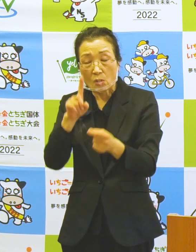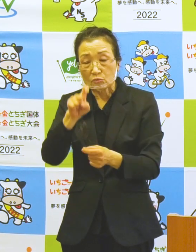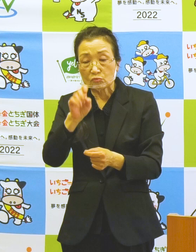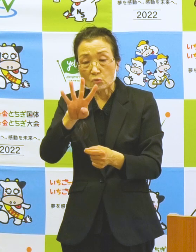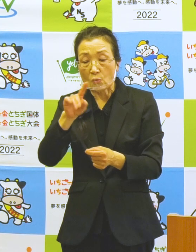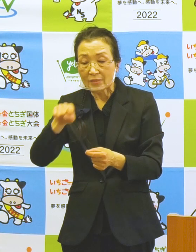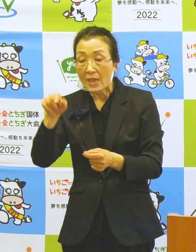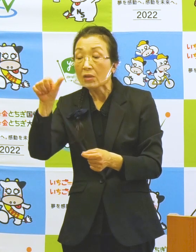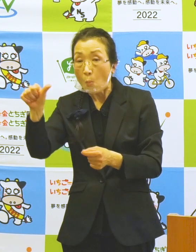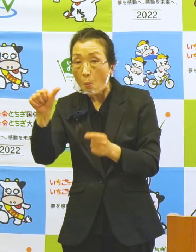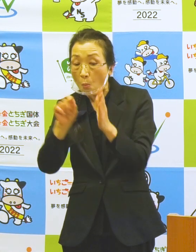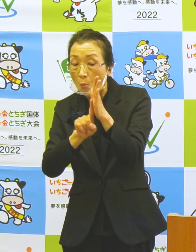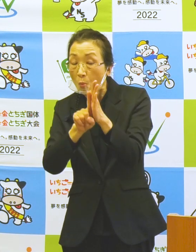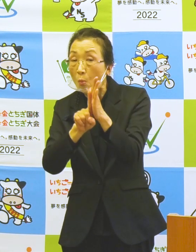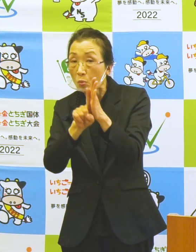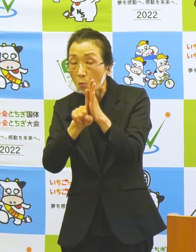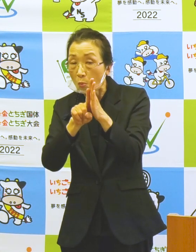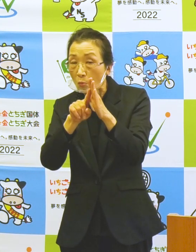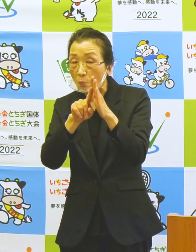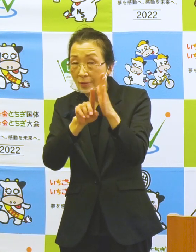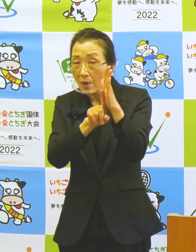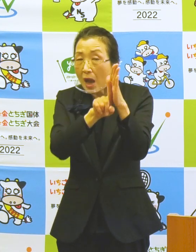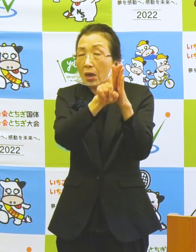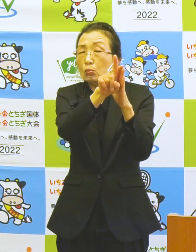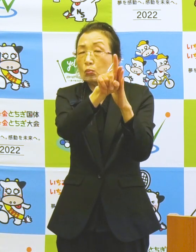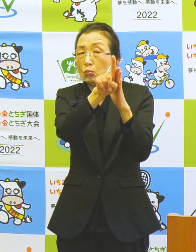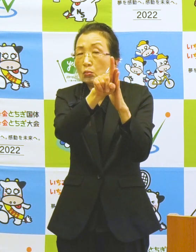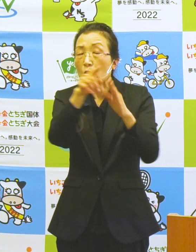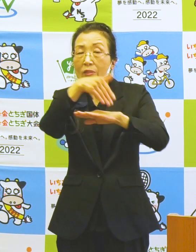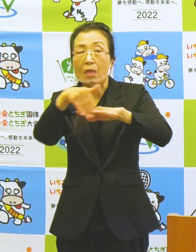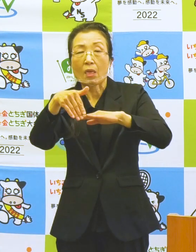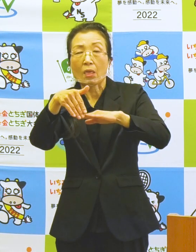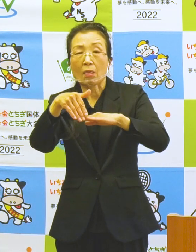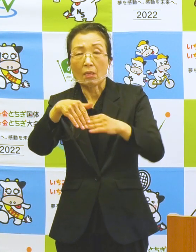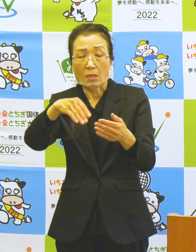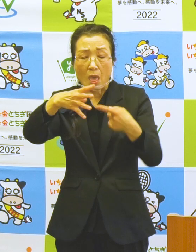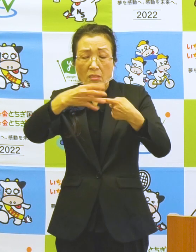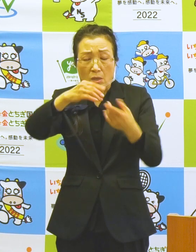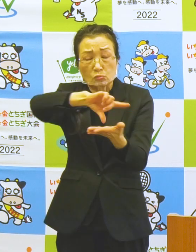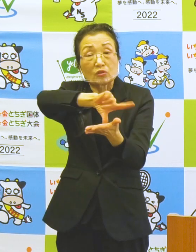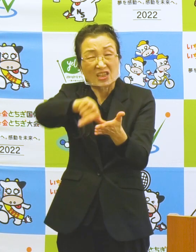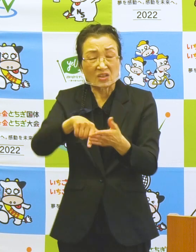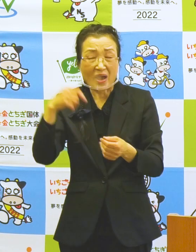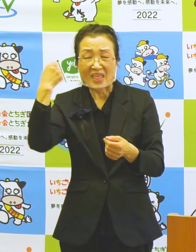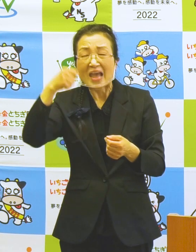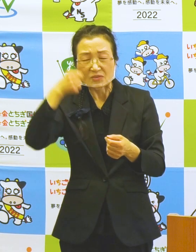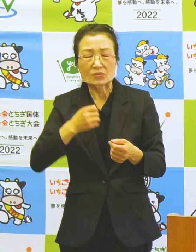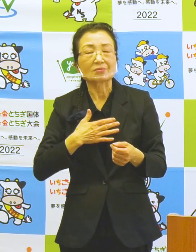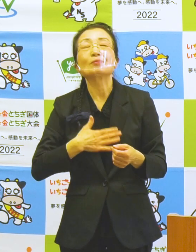度まで上昇すると予測をされています。那須地域は避暑地のイメージがあり